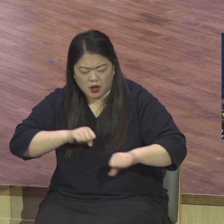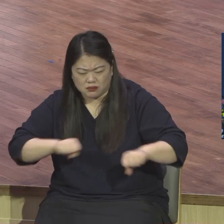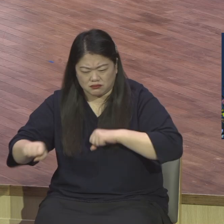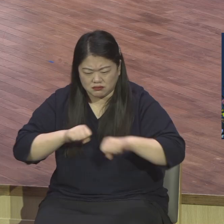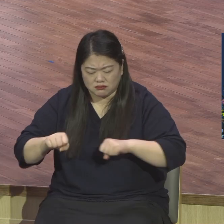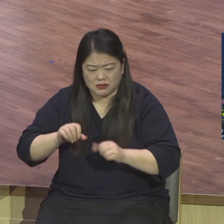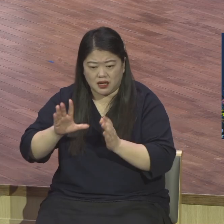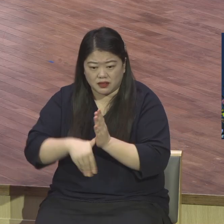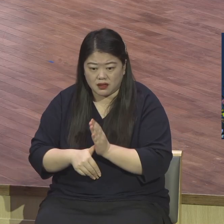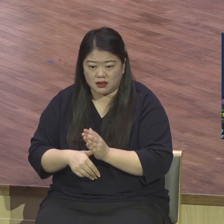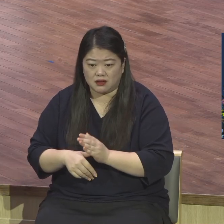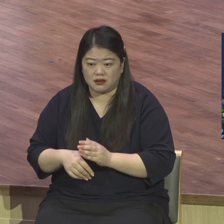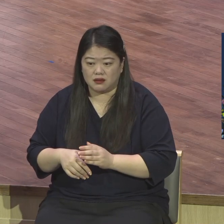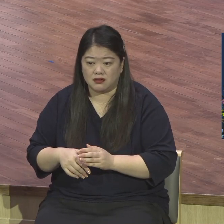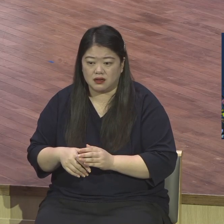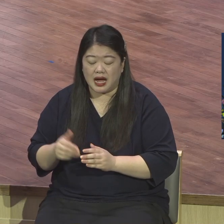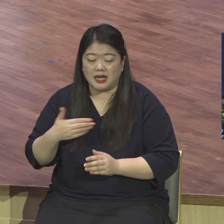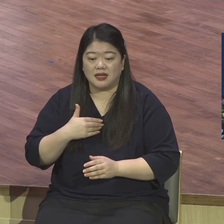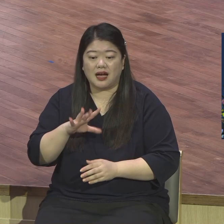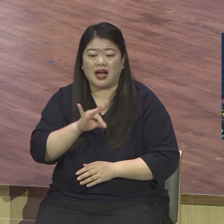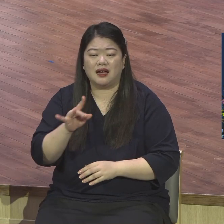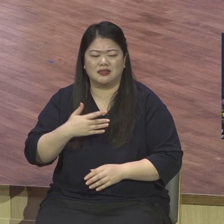저 사람은 하나님 두렵지도 않나.